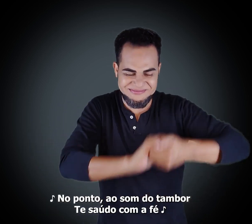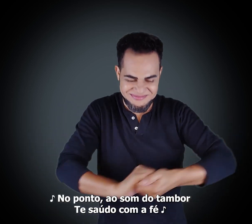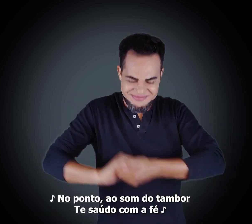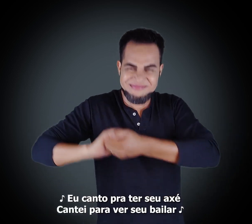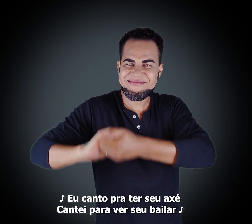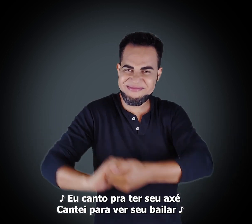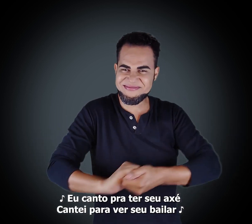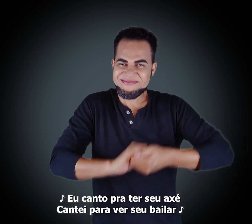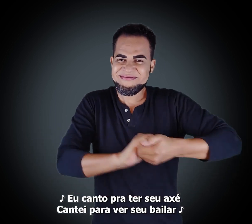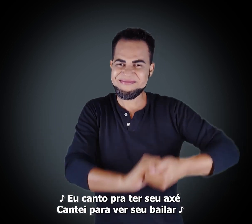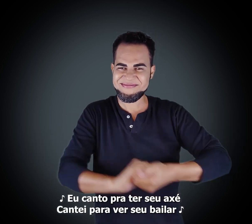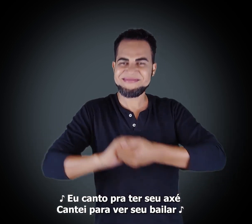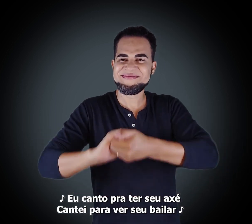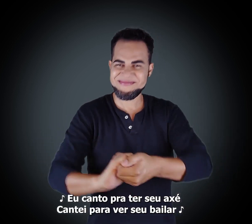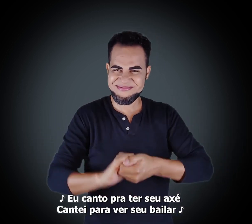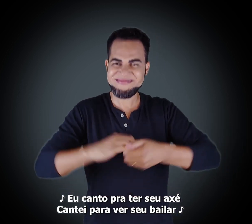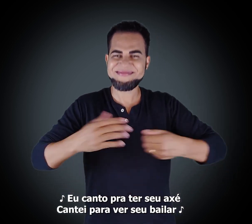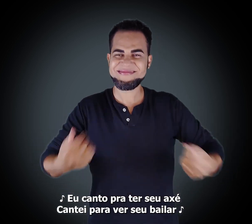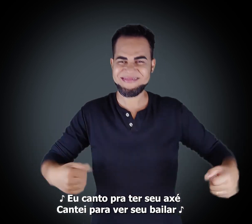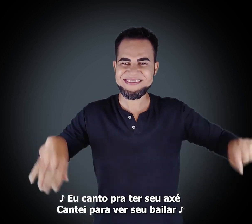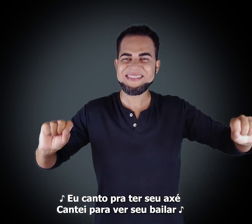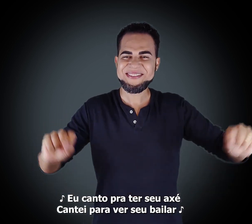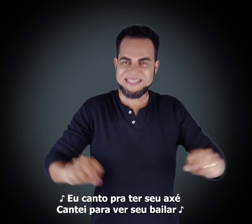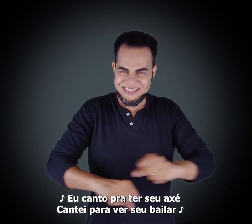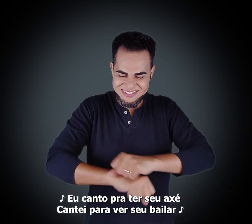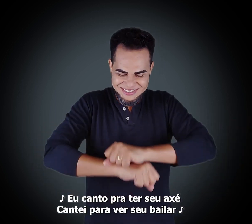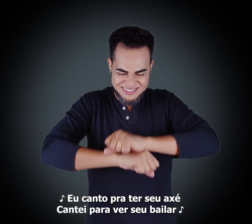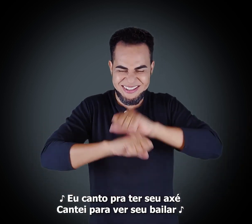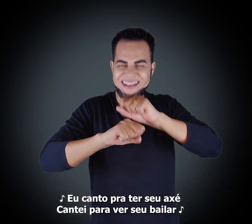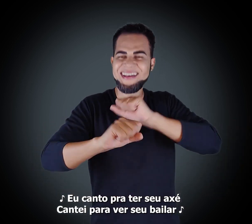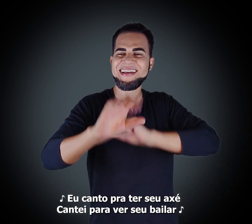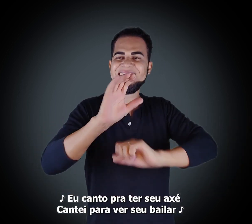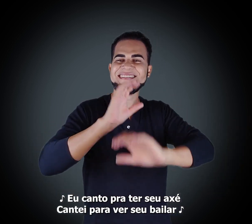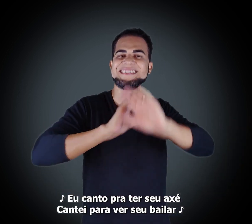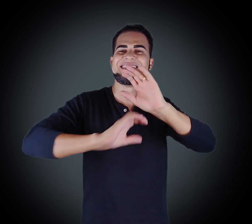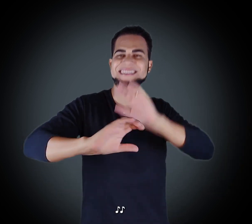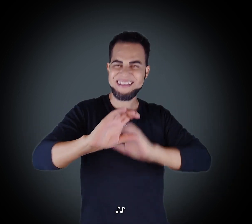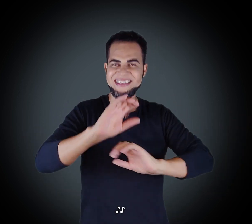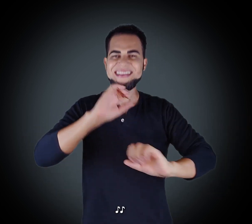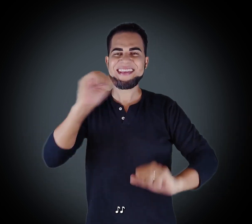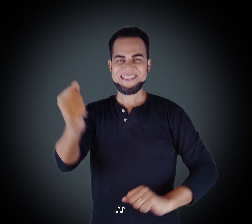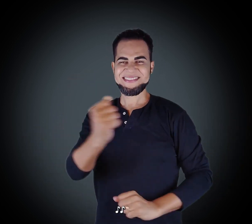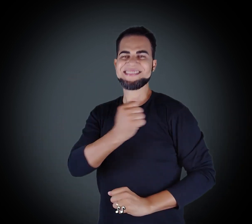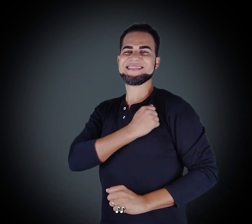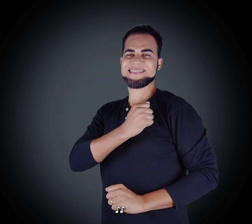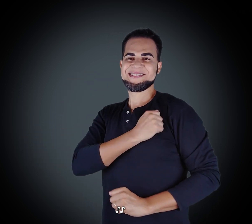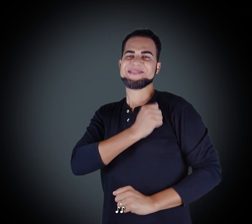Oromimá. Eu canto pra ter seu axé, cantei pra ver seu bailar.